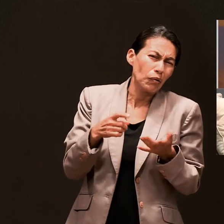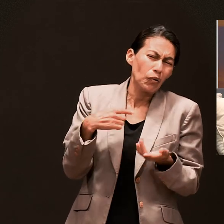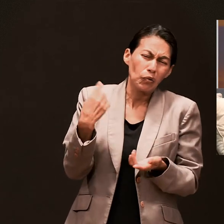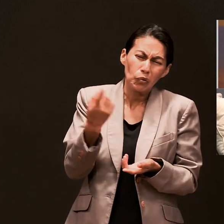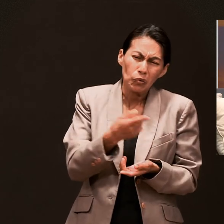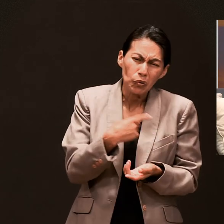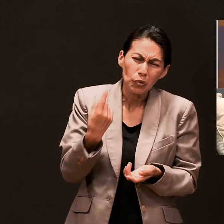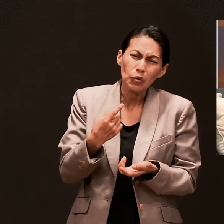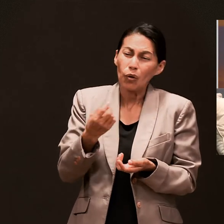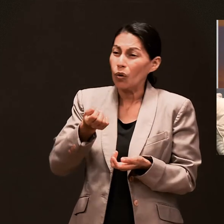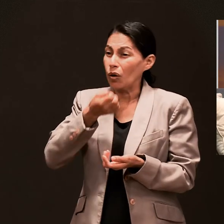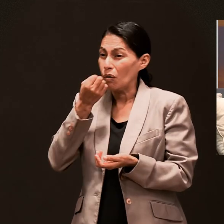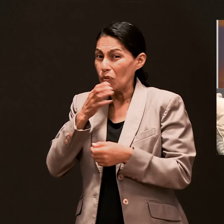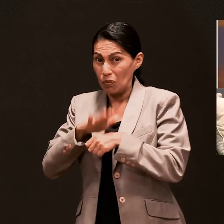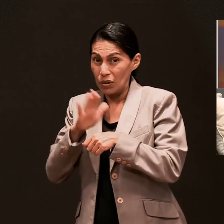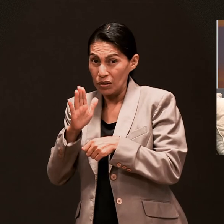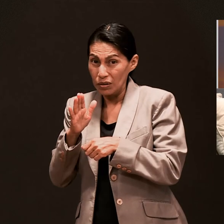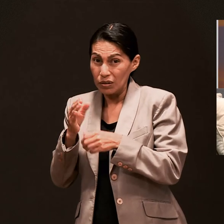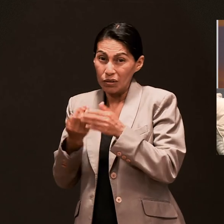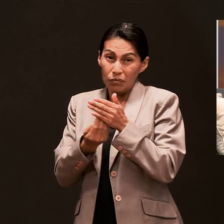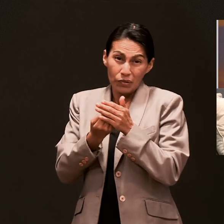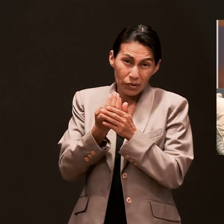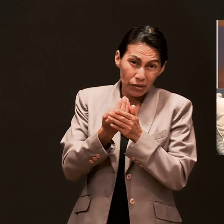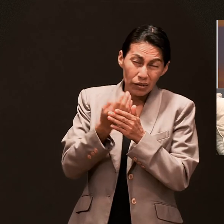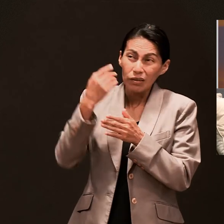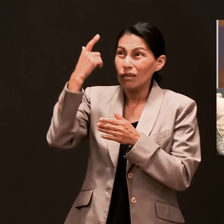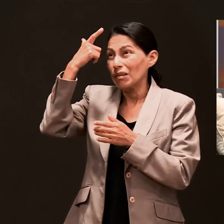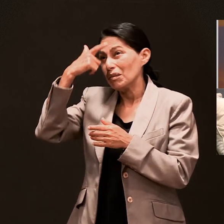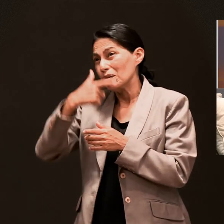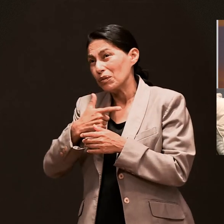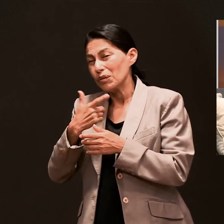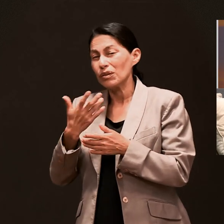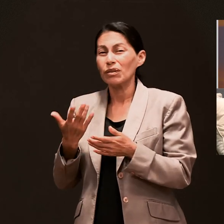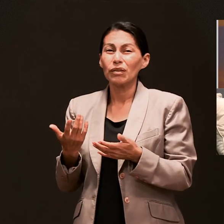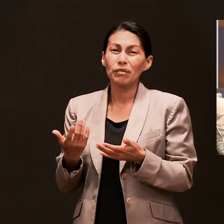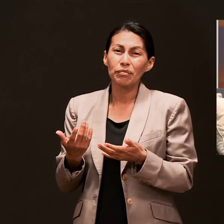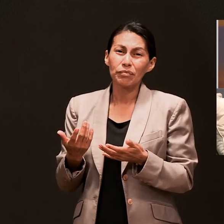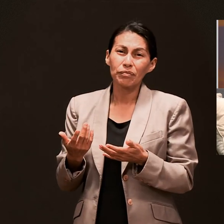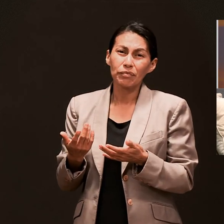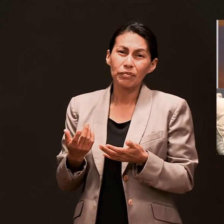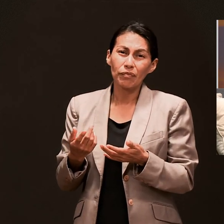cuando oramos más en la mañana en la noche no